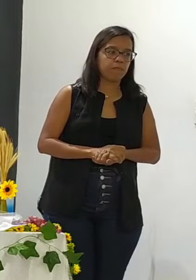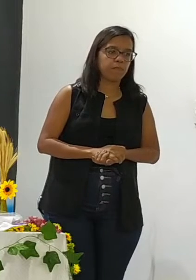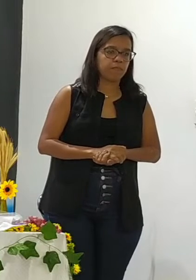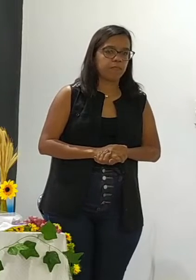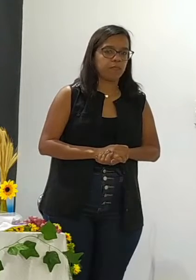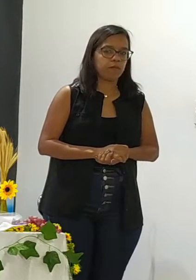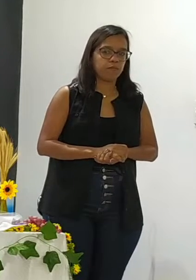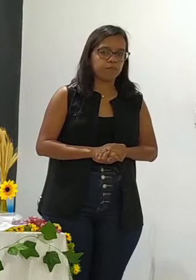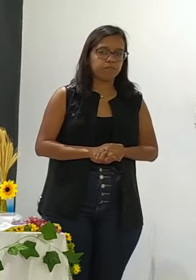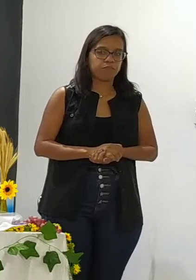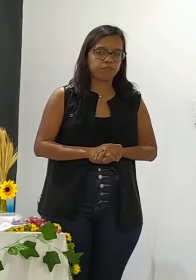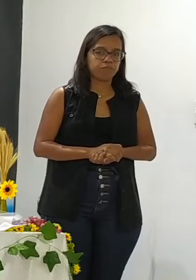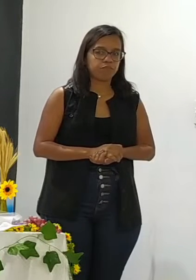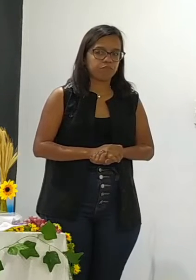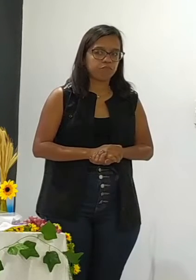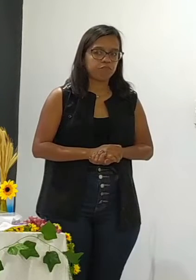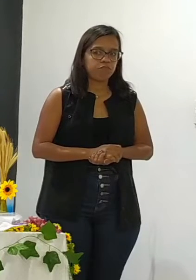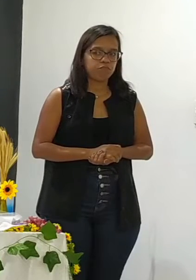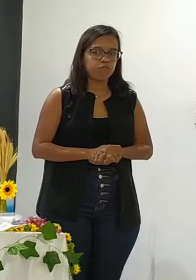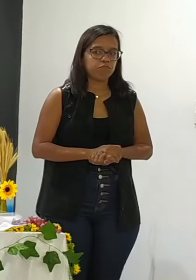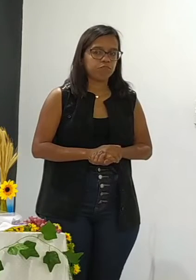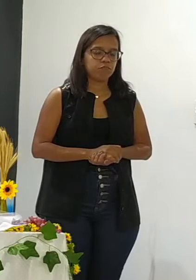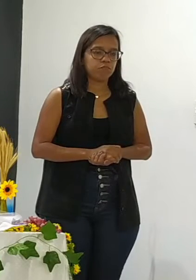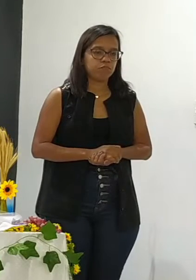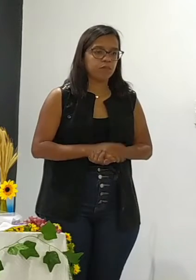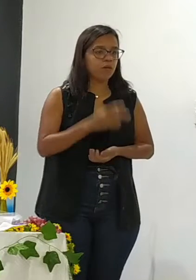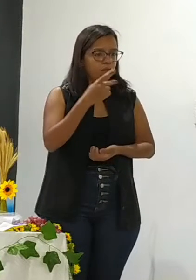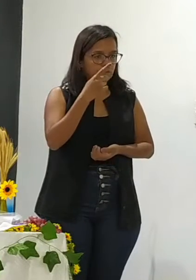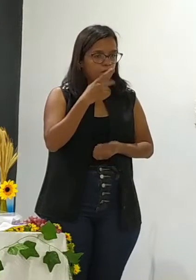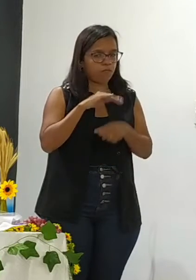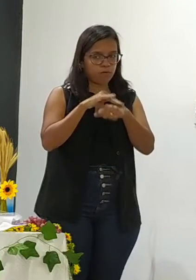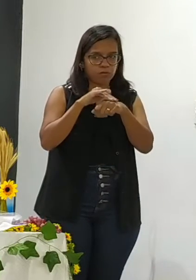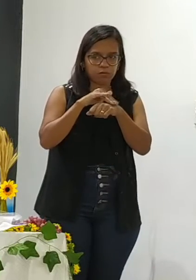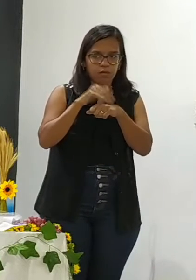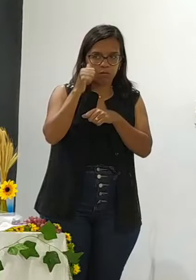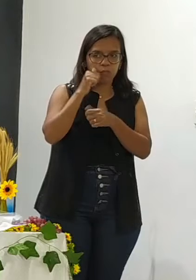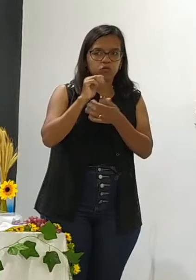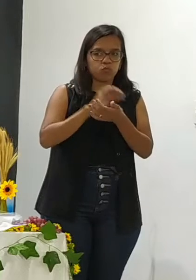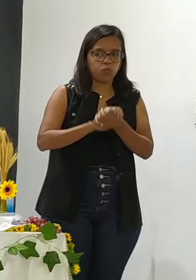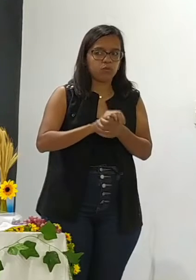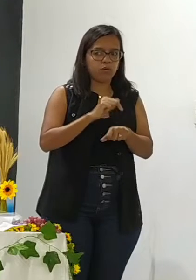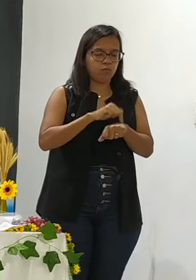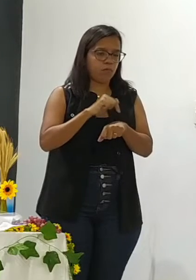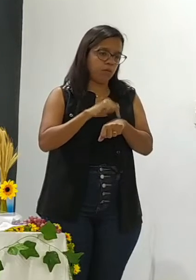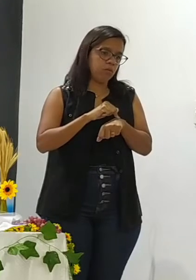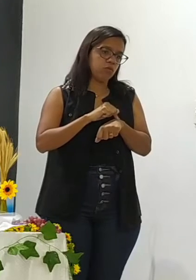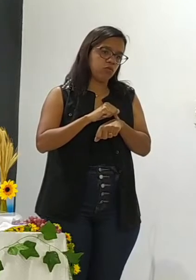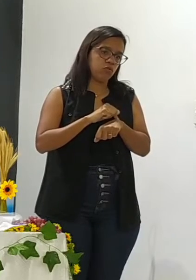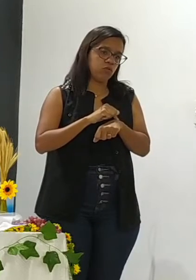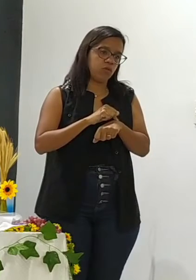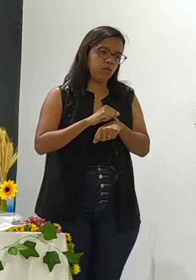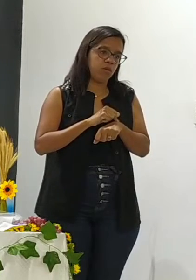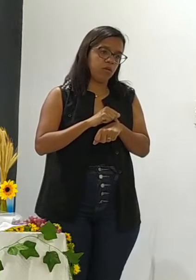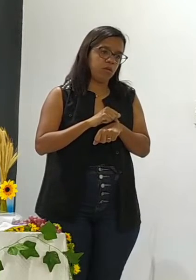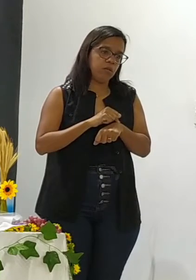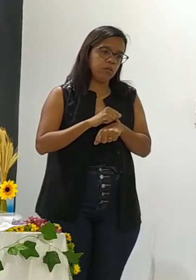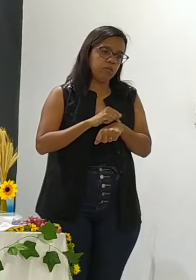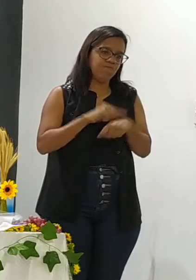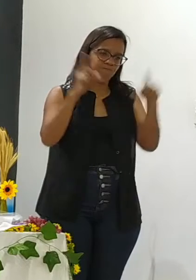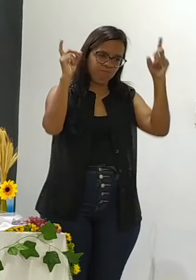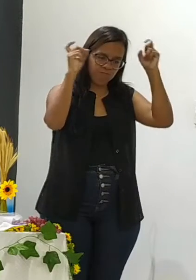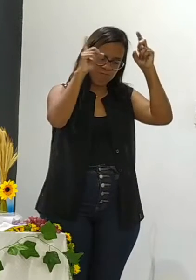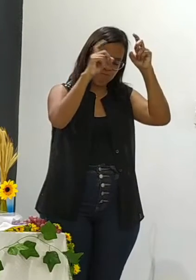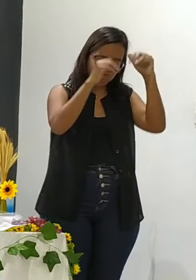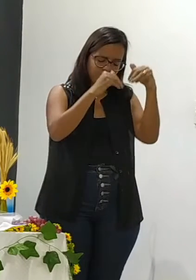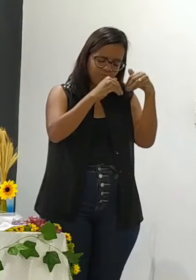Eu confesso aos irmãos, tenho falado isso com a minha esposa, tem momentos em que a crise bate dentro